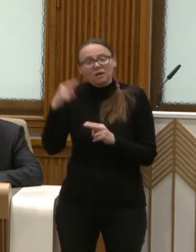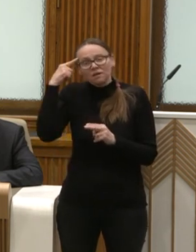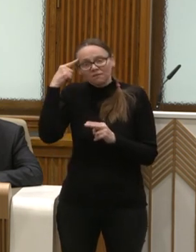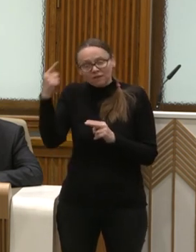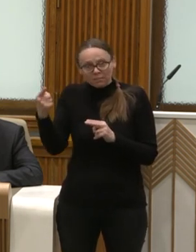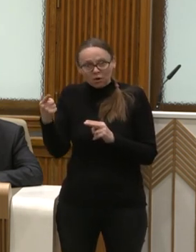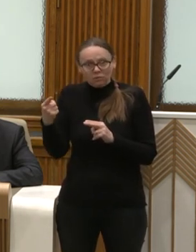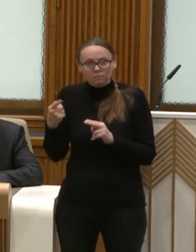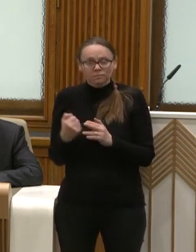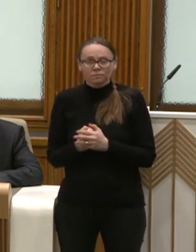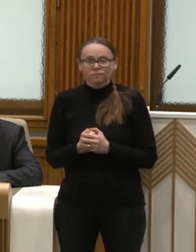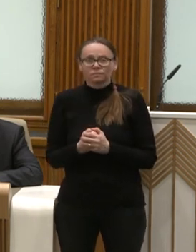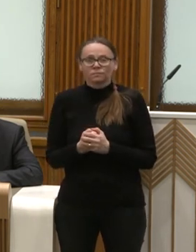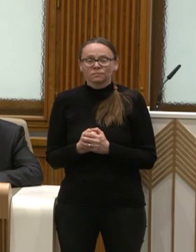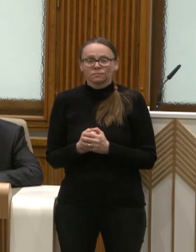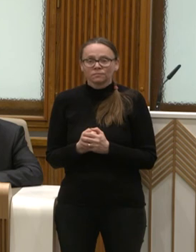da